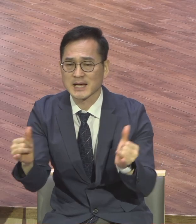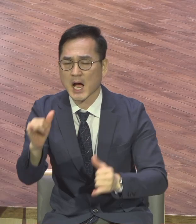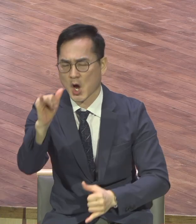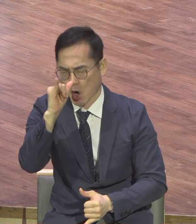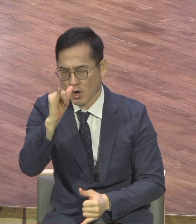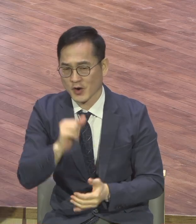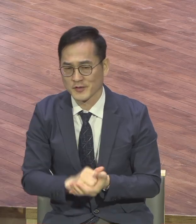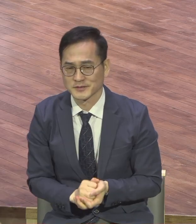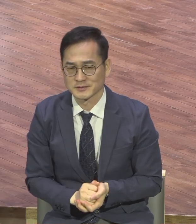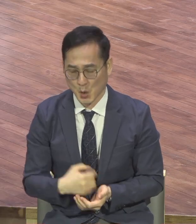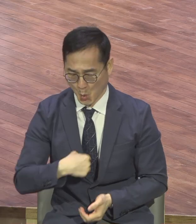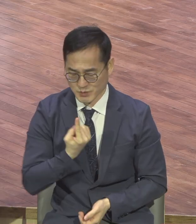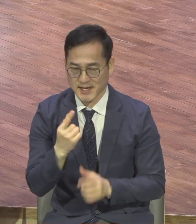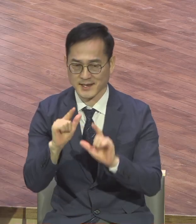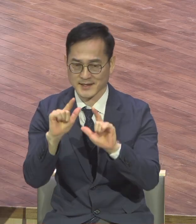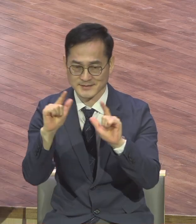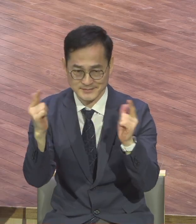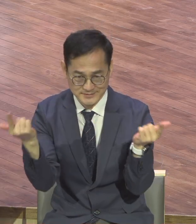아멘.